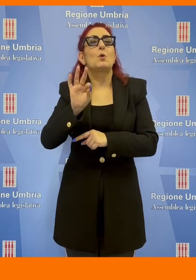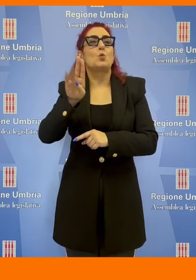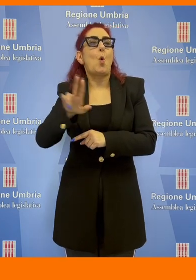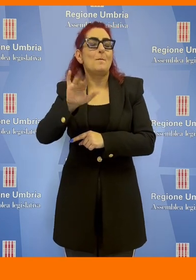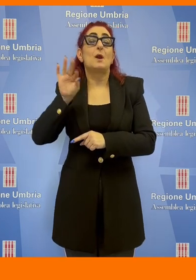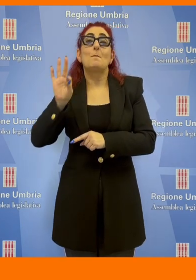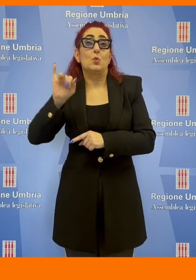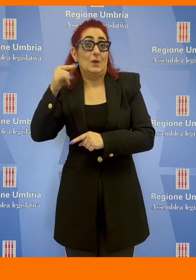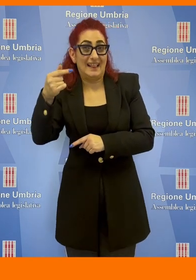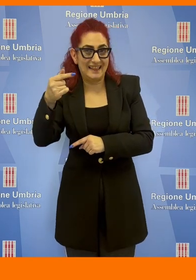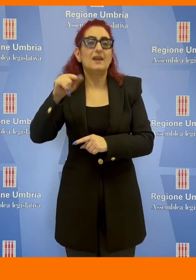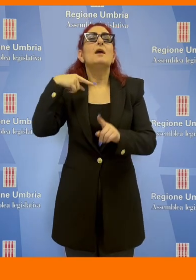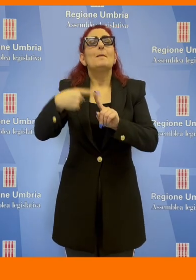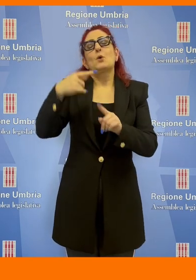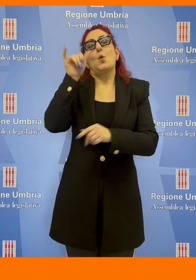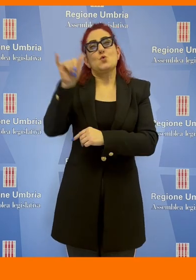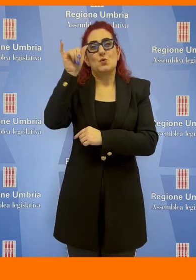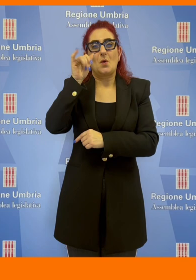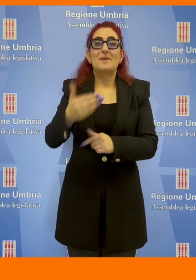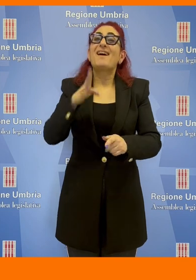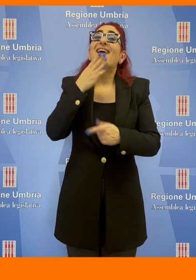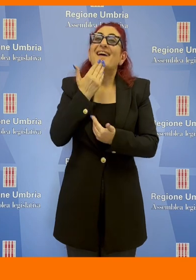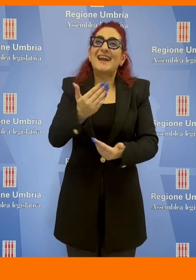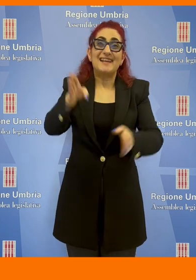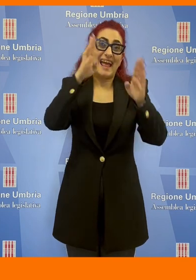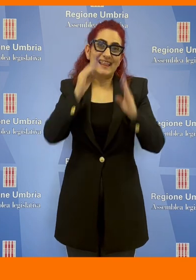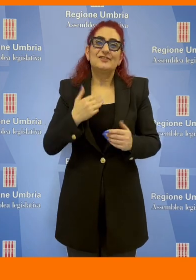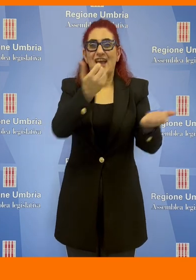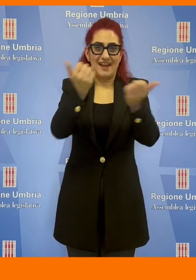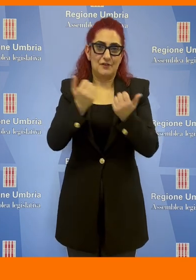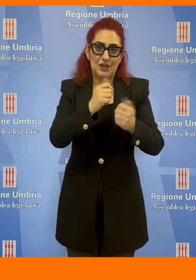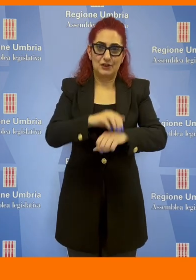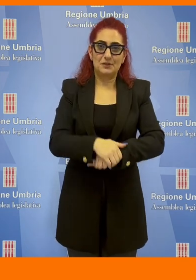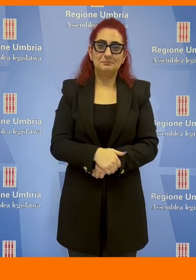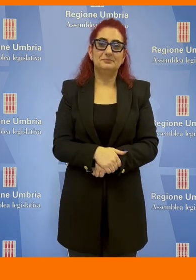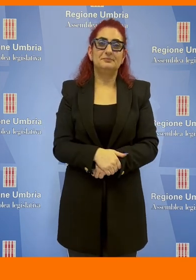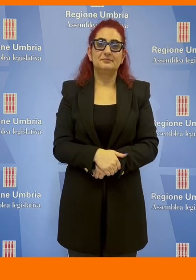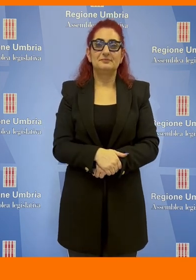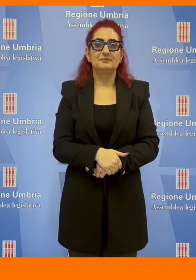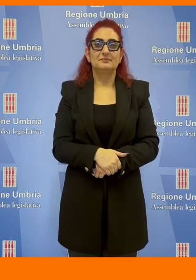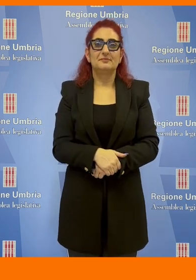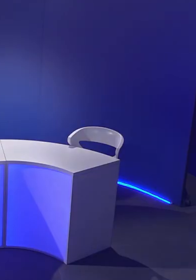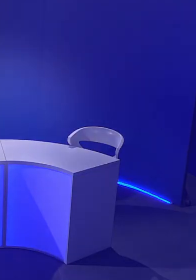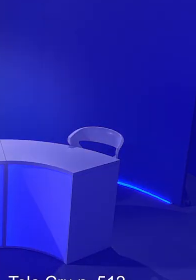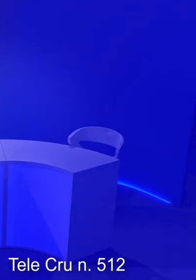consiglio.regione.umbria.it, e naturalmente anche su YouTube. Grazie per la vostra attenzione. Arrivederci.